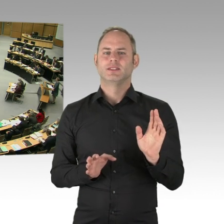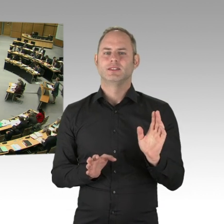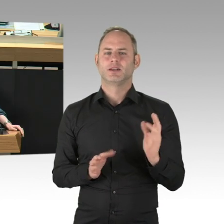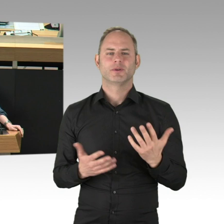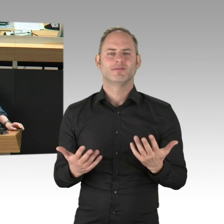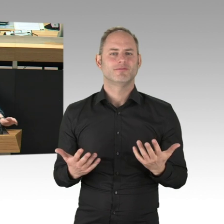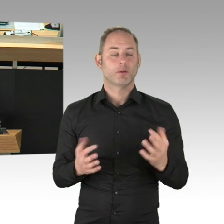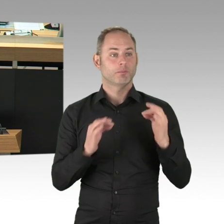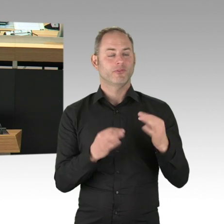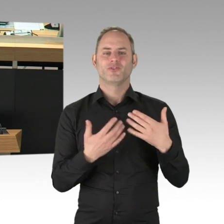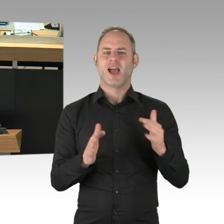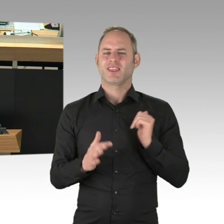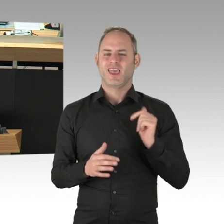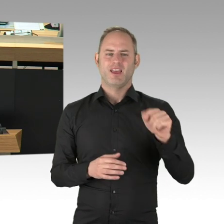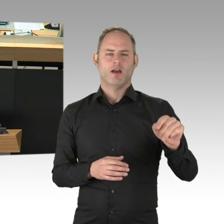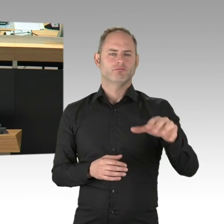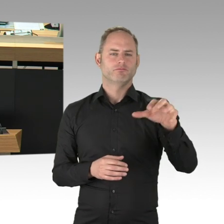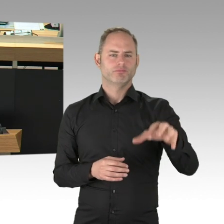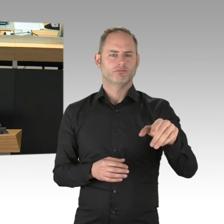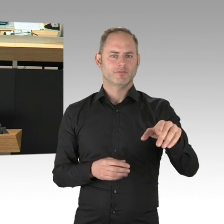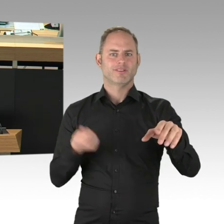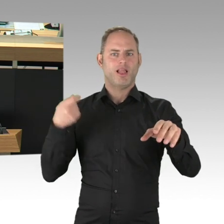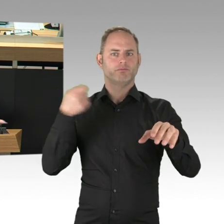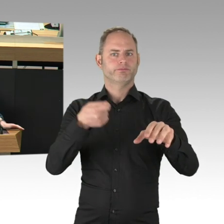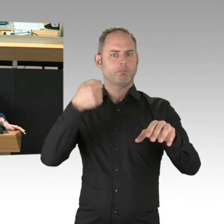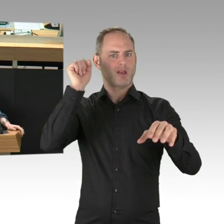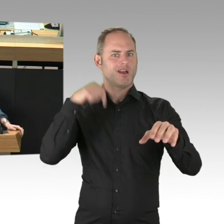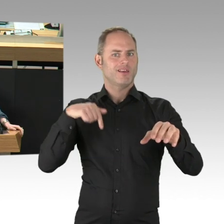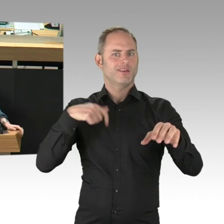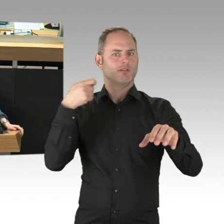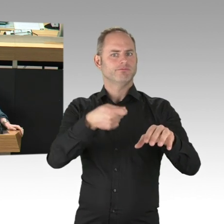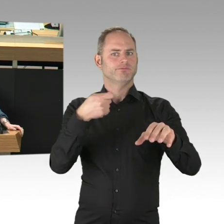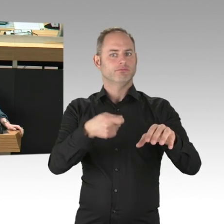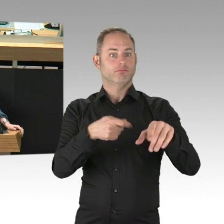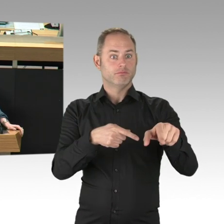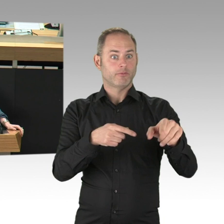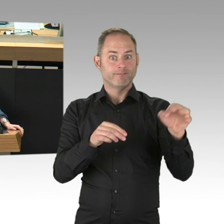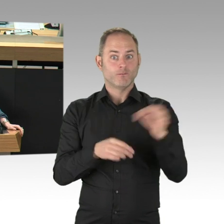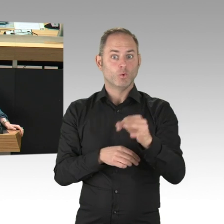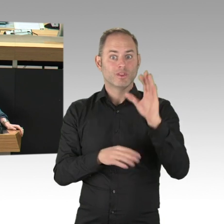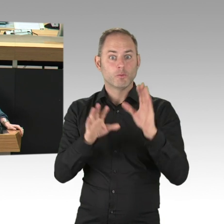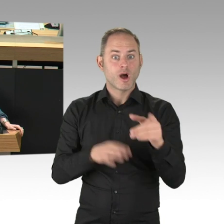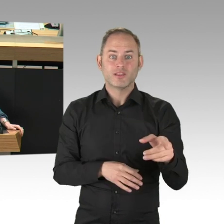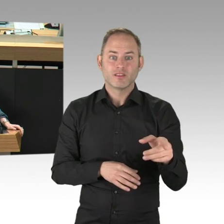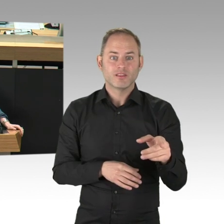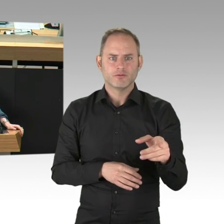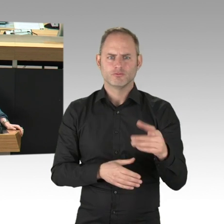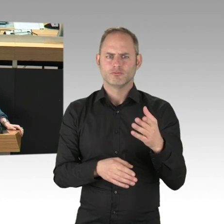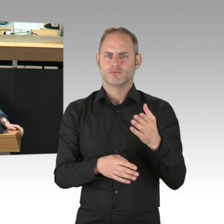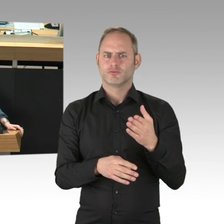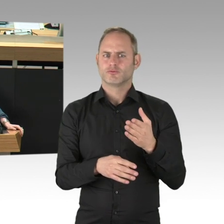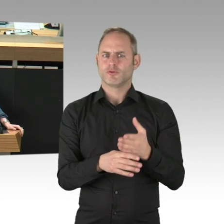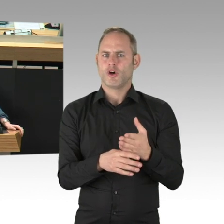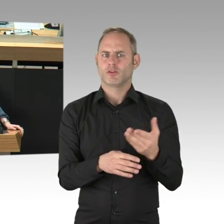großartig und garantiert allen hier lebenden Menschen Freiheit, Demokratie und Rechtsstaat. Wer sich hierzu nicht bekennen will, der muss sich um